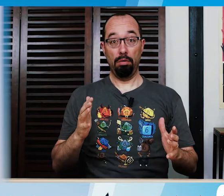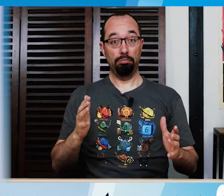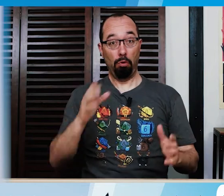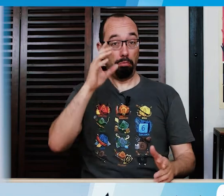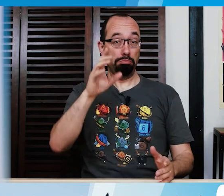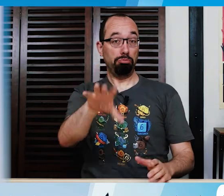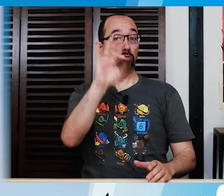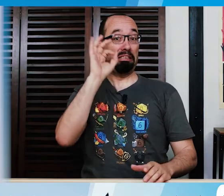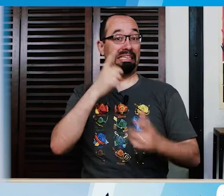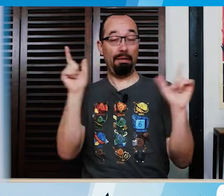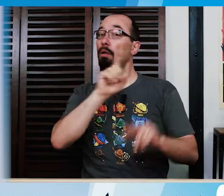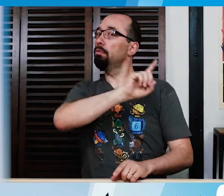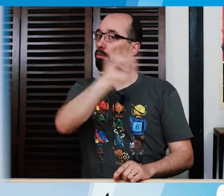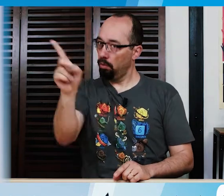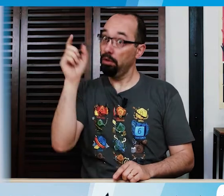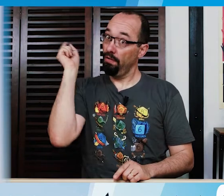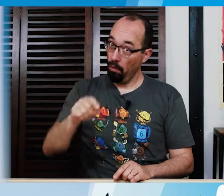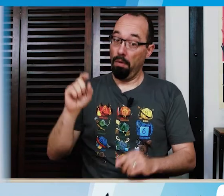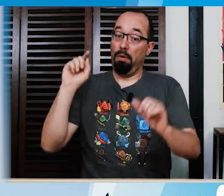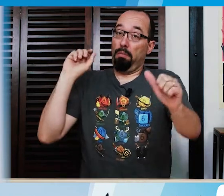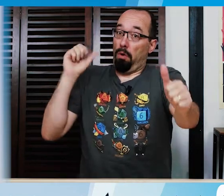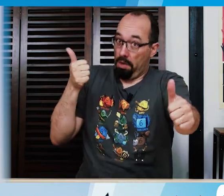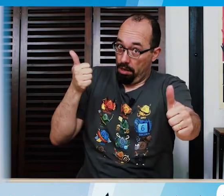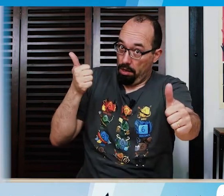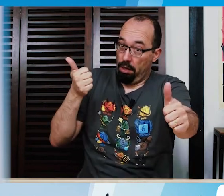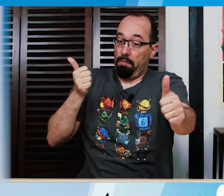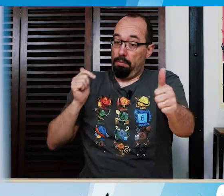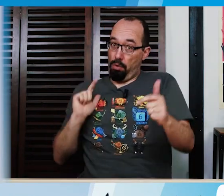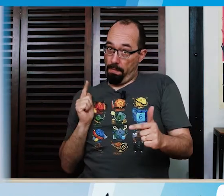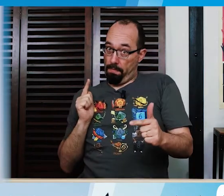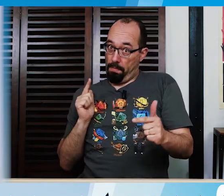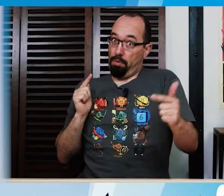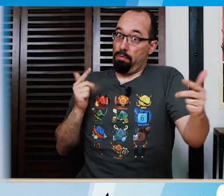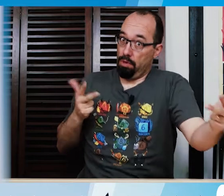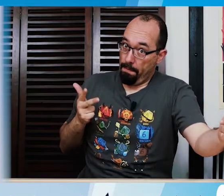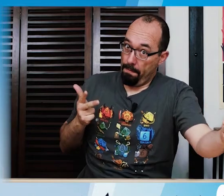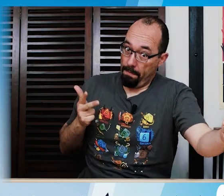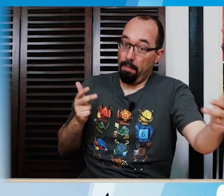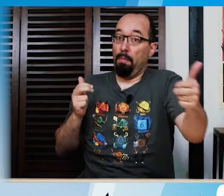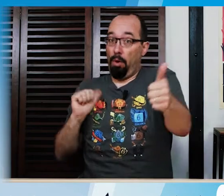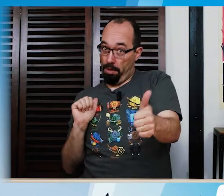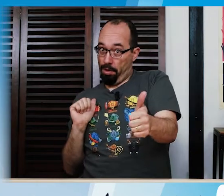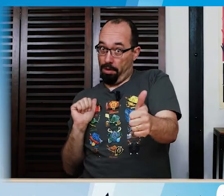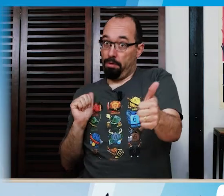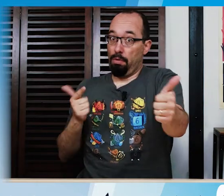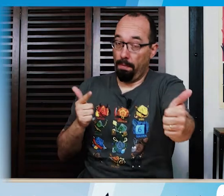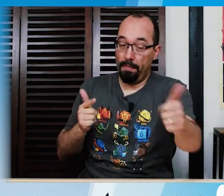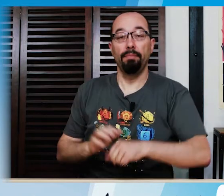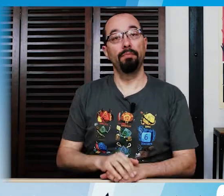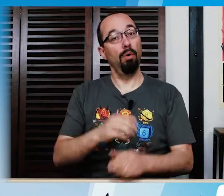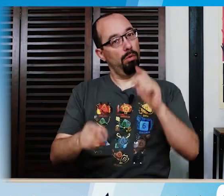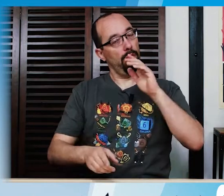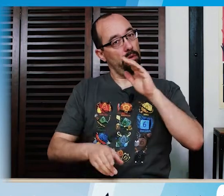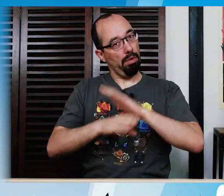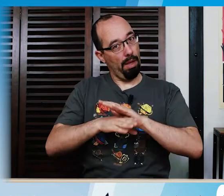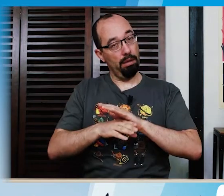À leur tour, les joueurs ne peuvent pas choisir sur quel troupeau jouer. Les troupeaux doivent être remplis alternativement. Au départ